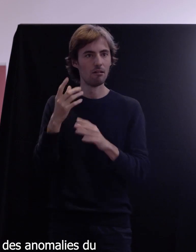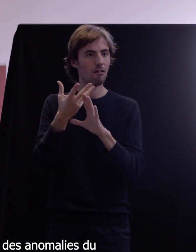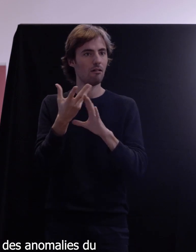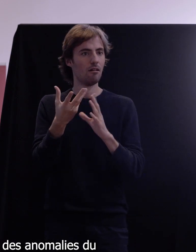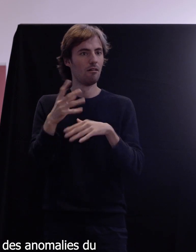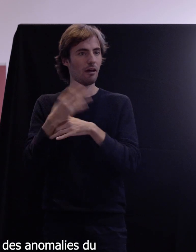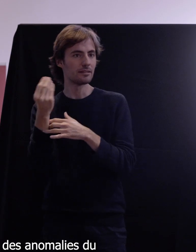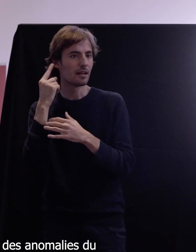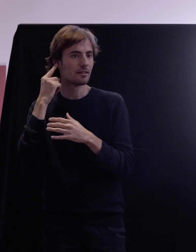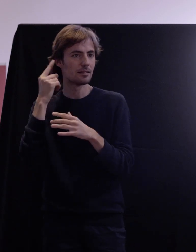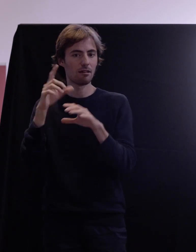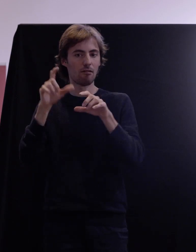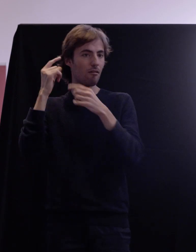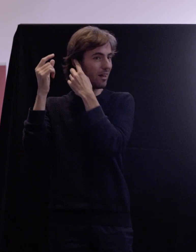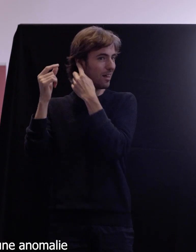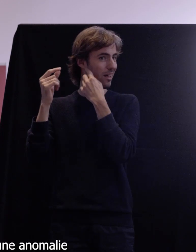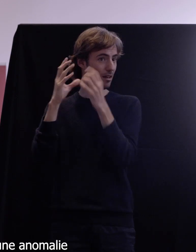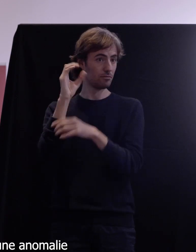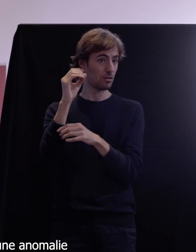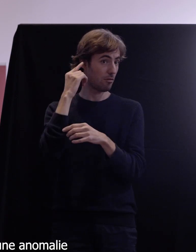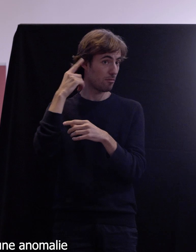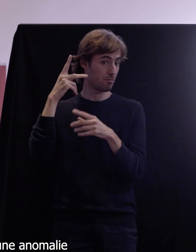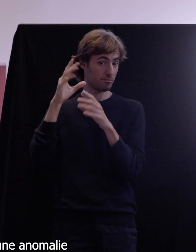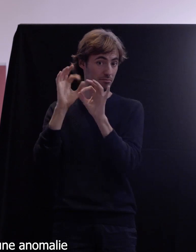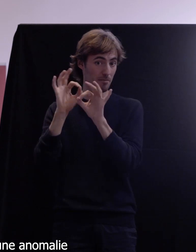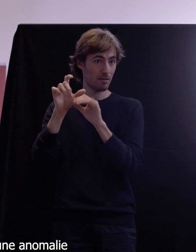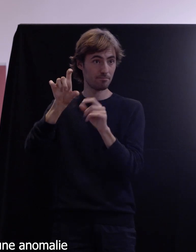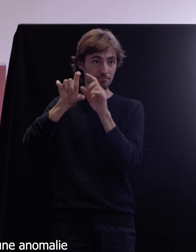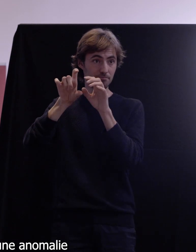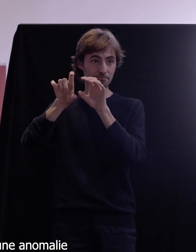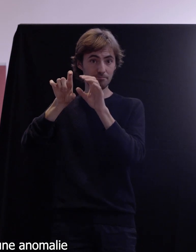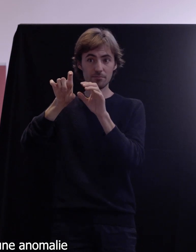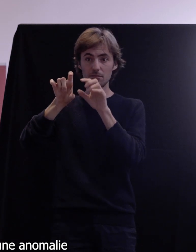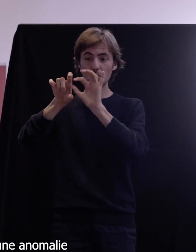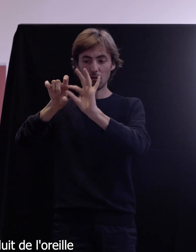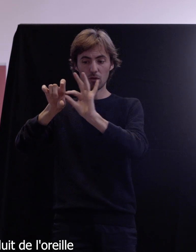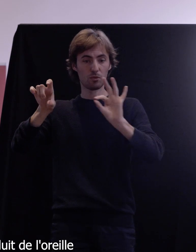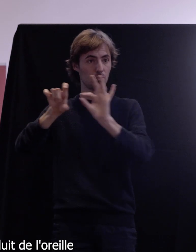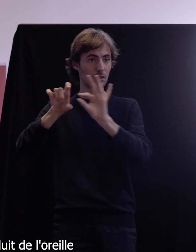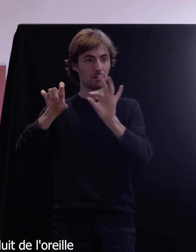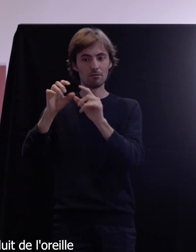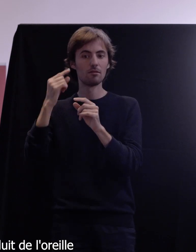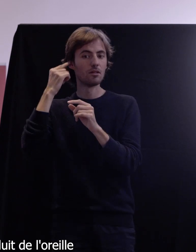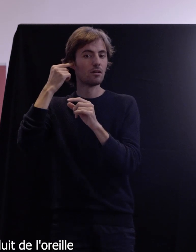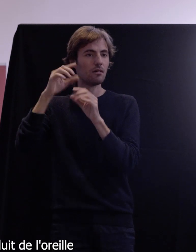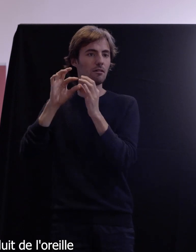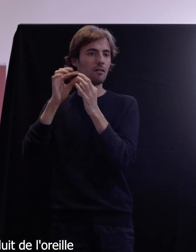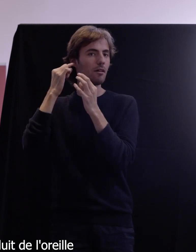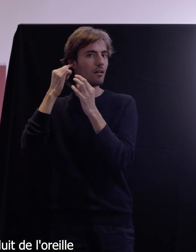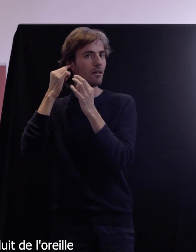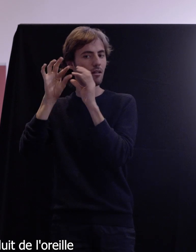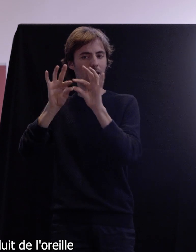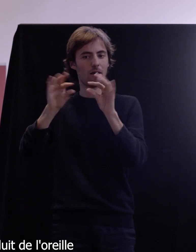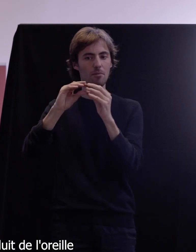pavillon, voire pas de pavillon du tout. Il peut y avoir une anomalie au niveau du conduit auditif externe, donc du conduit de l'oreille qui